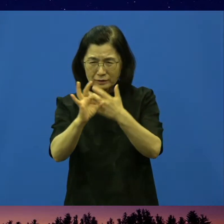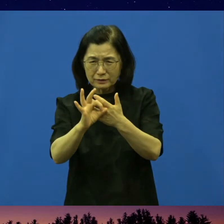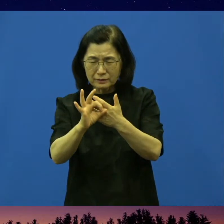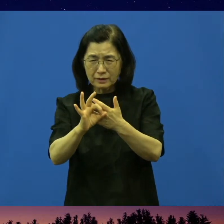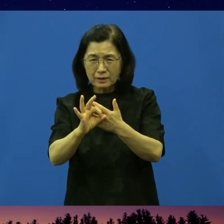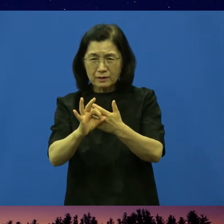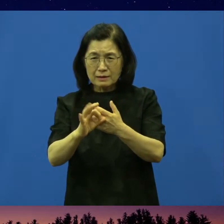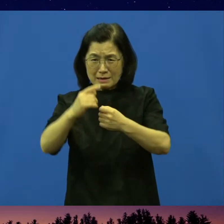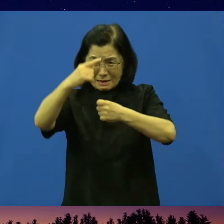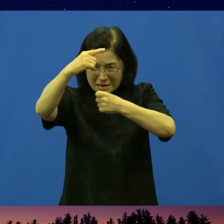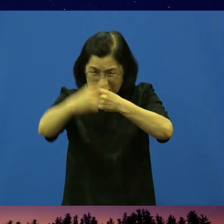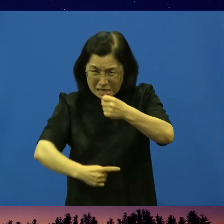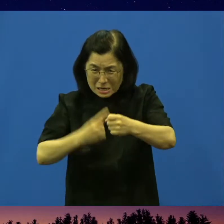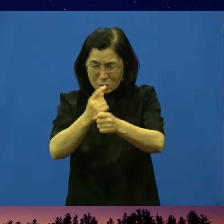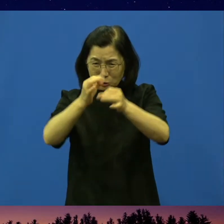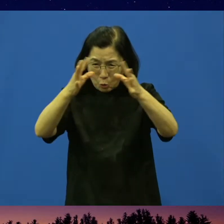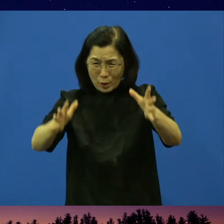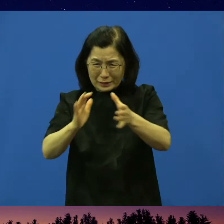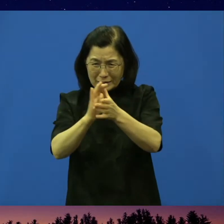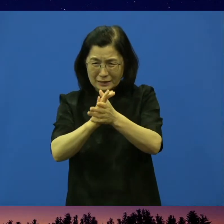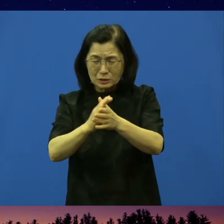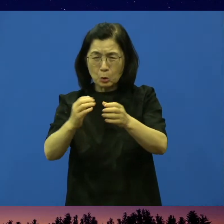돼요.